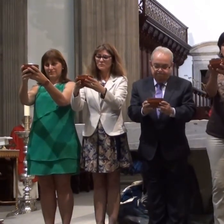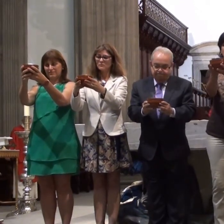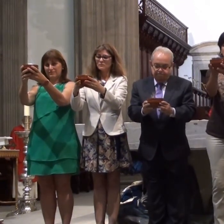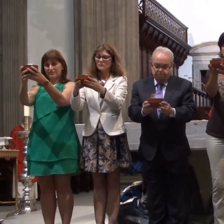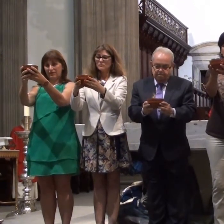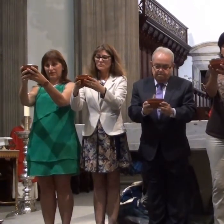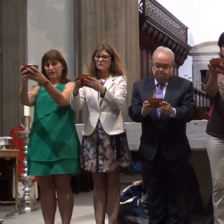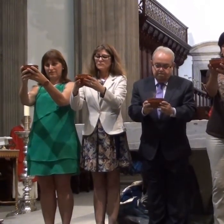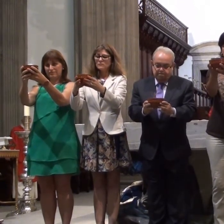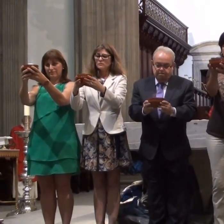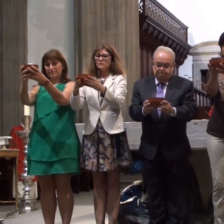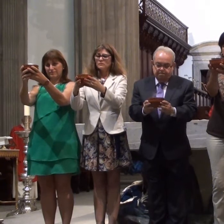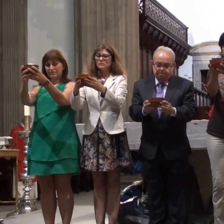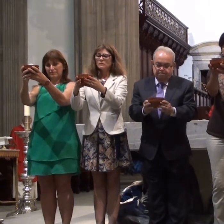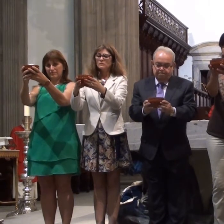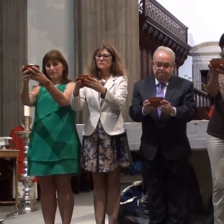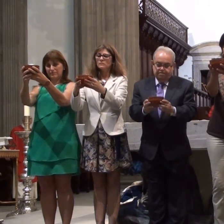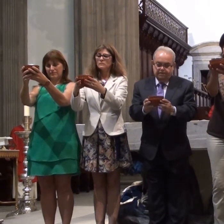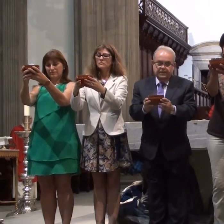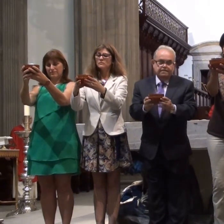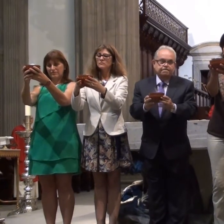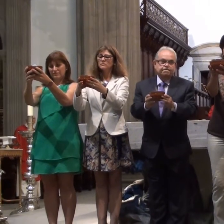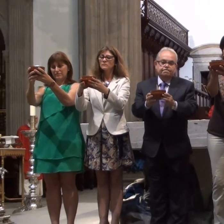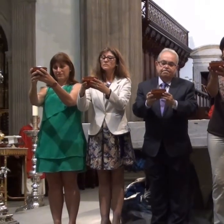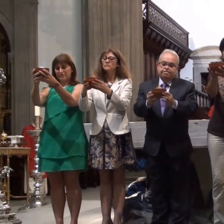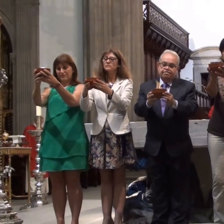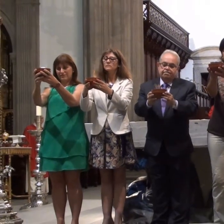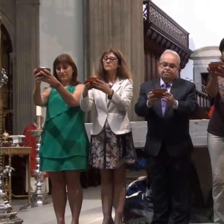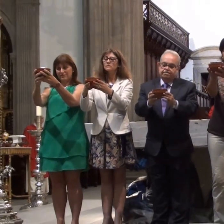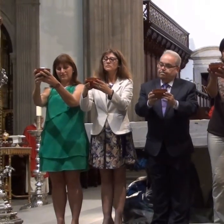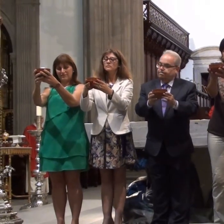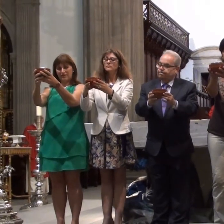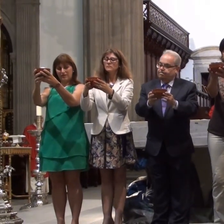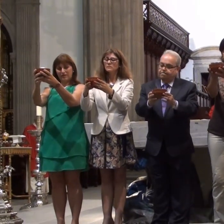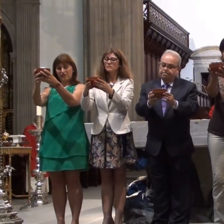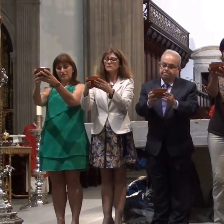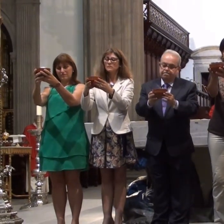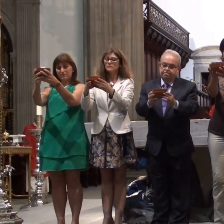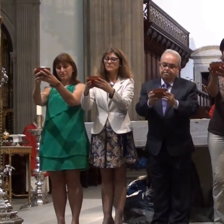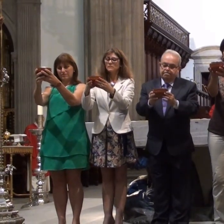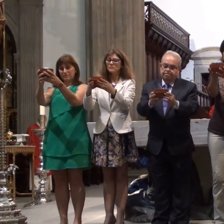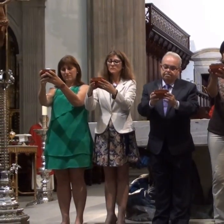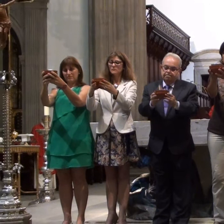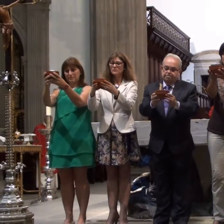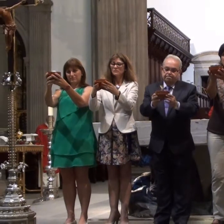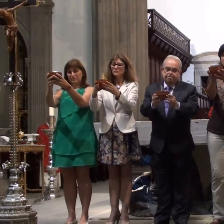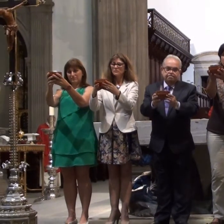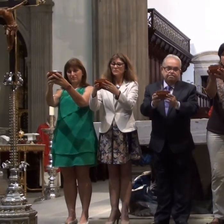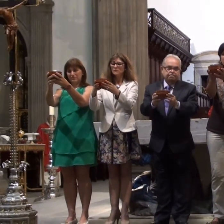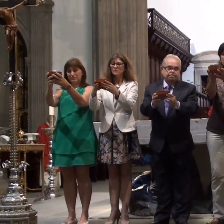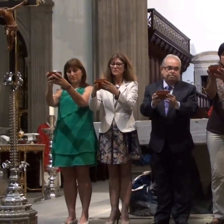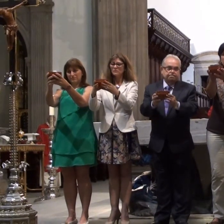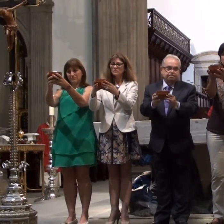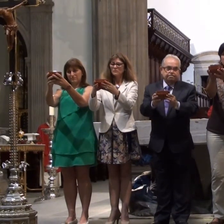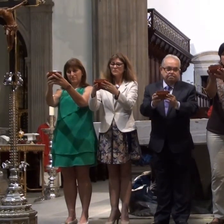y donde todos convivamos si andáis seguros por el camino del amor la justicia